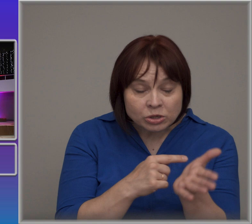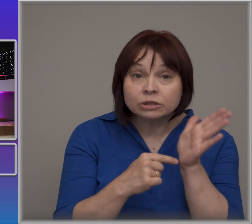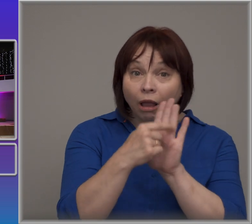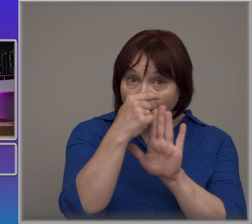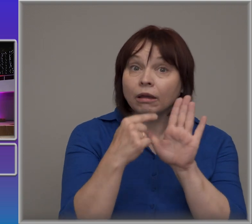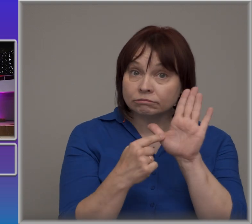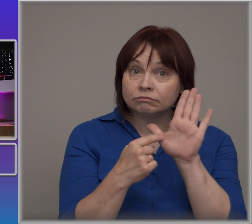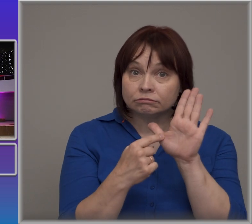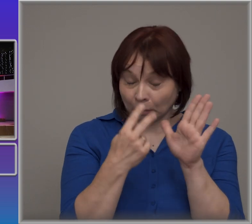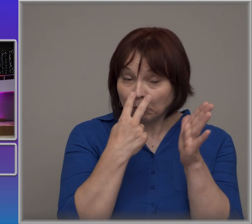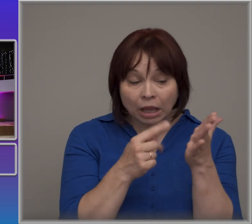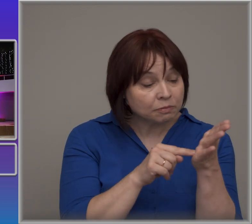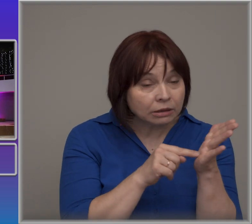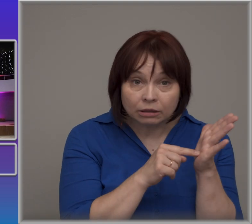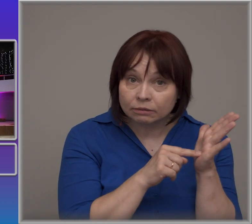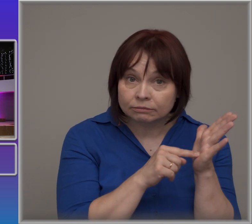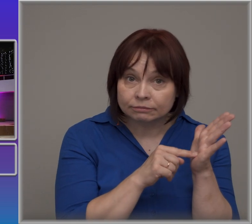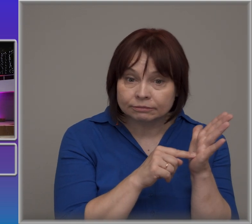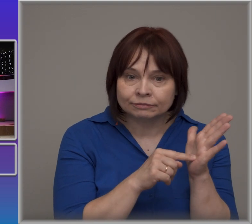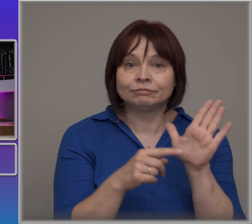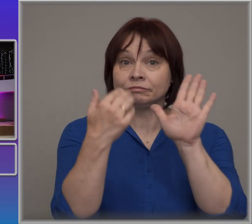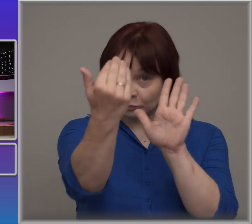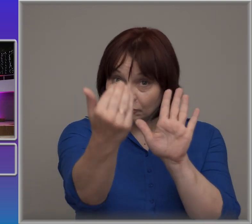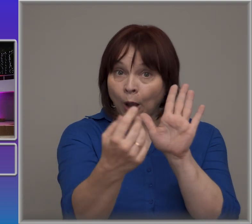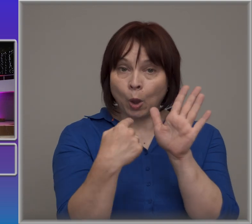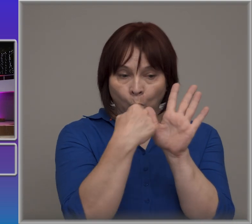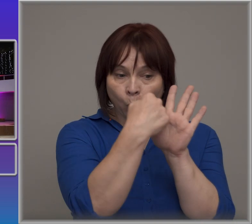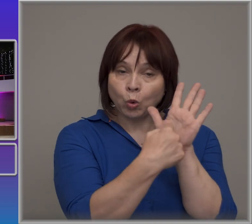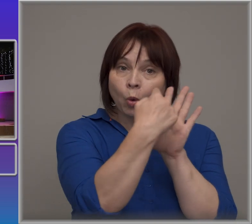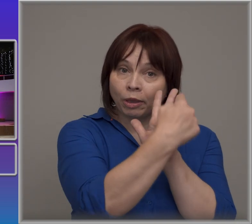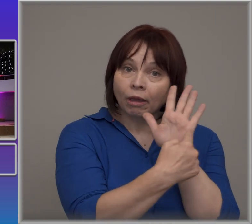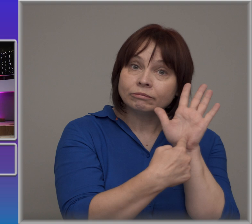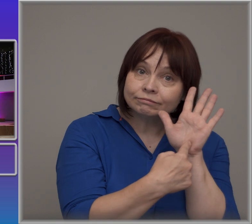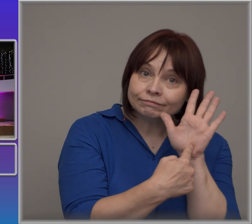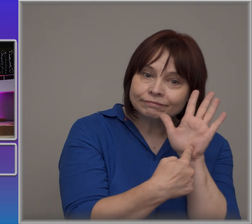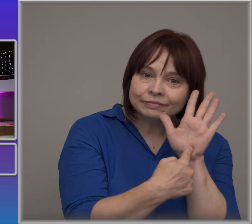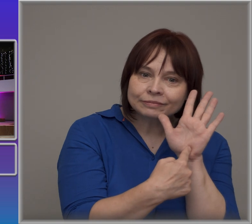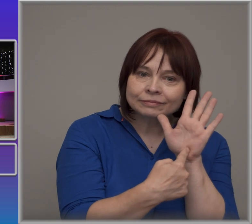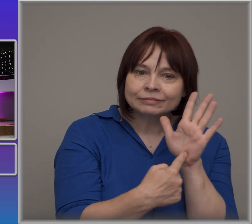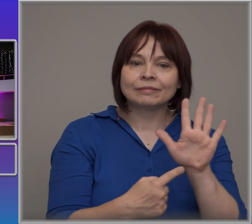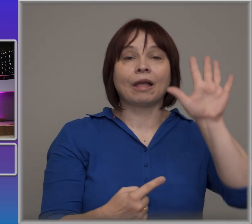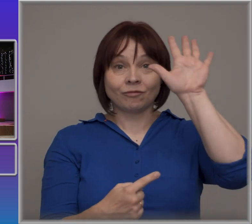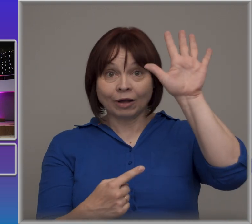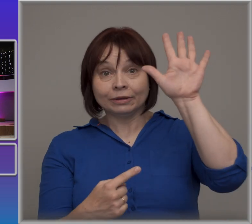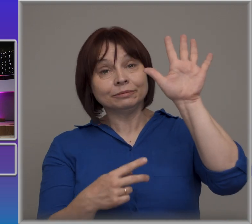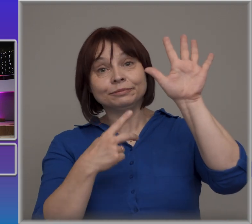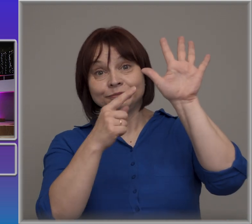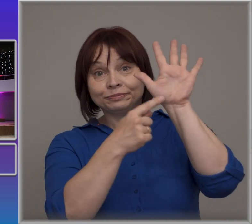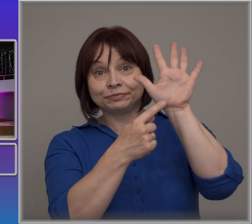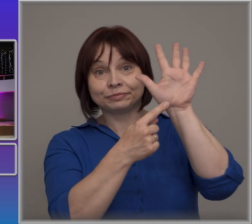Господу! Итак, драгоценные, мне хотелось бы начать эту проповедь с темы, которая будет